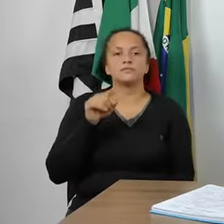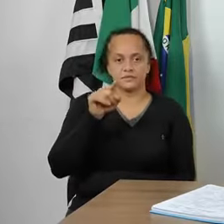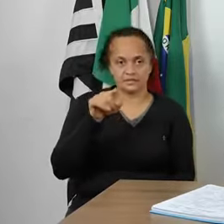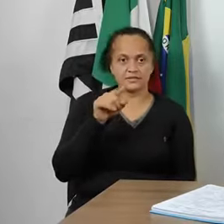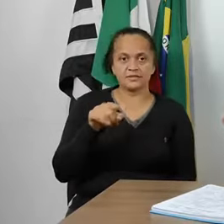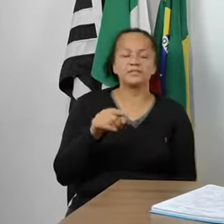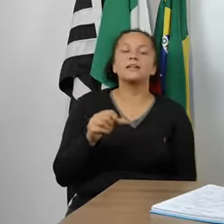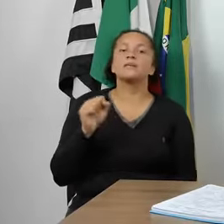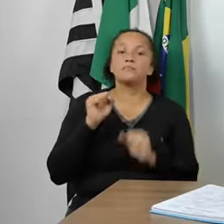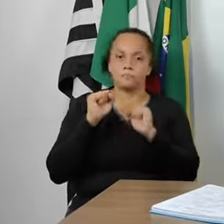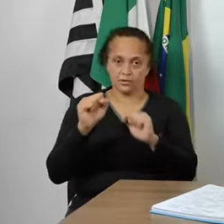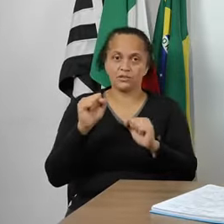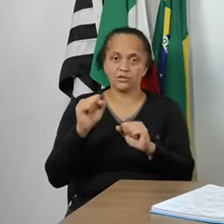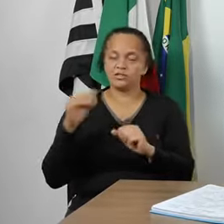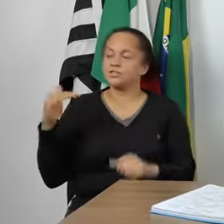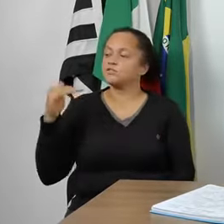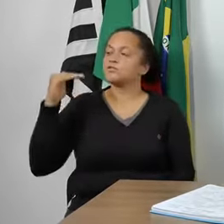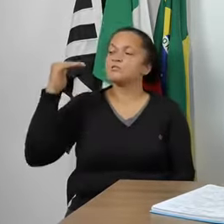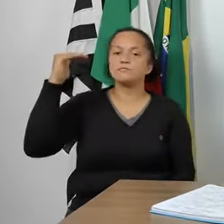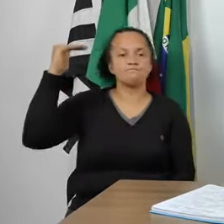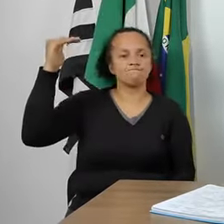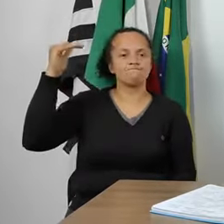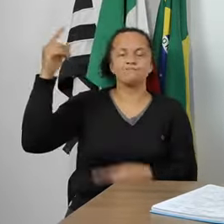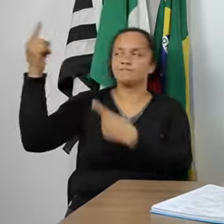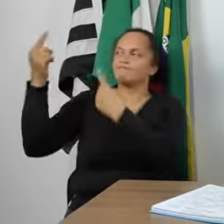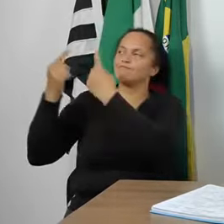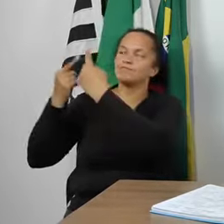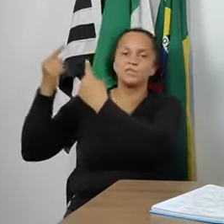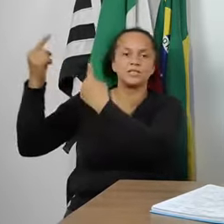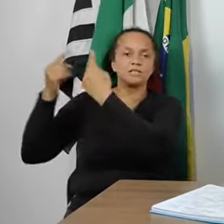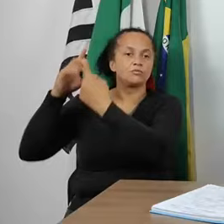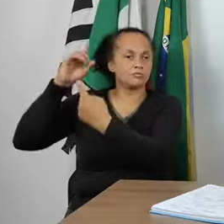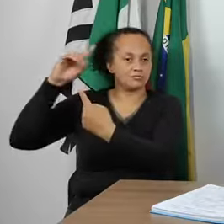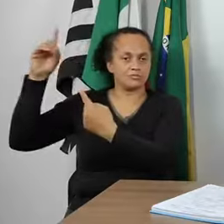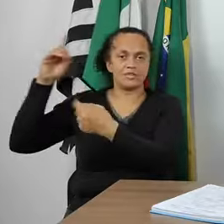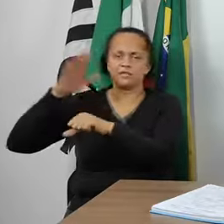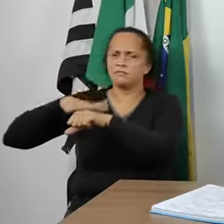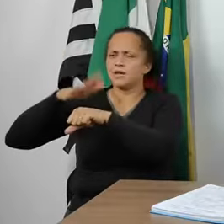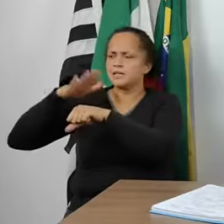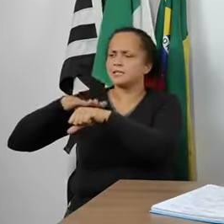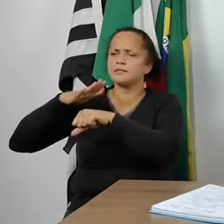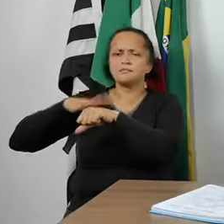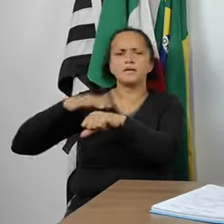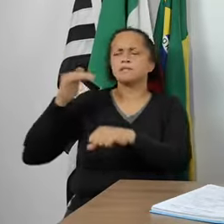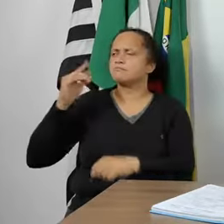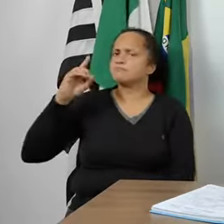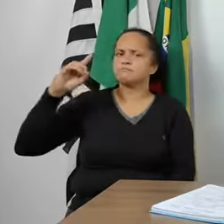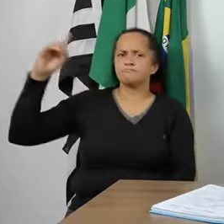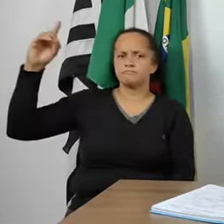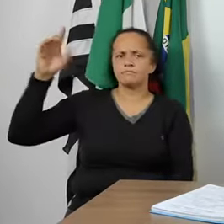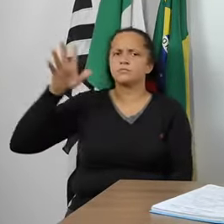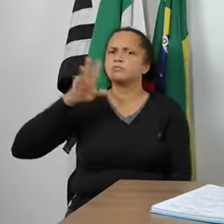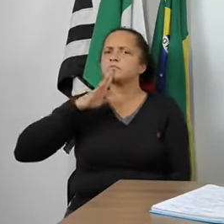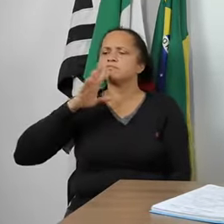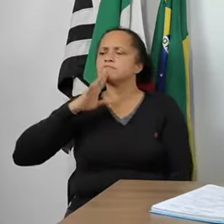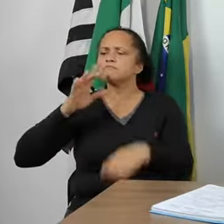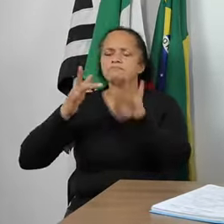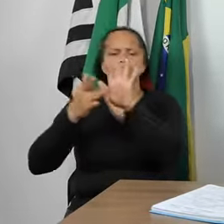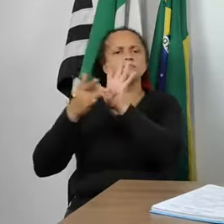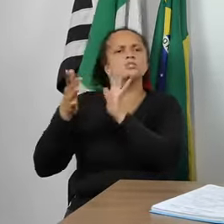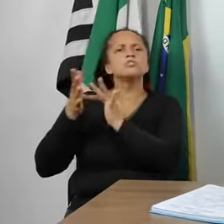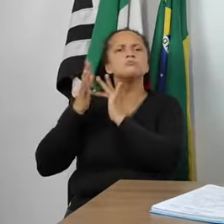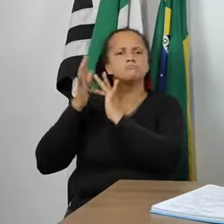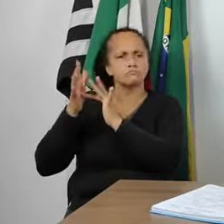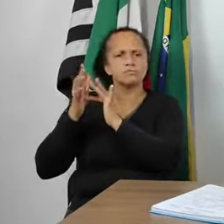você desenvolver o relacionamento com Deus e de crescer cada vez mais na graça e no conhecimento do Senhor Jesus e dessa